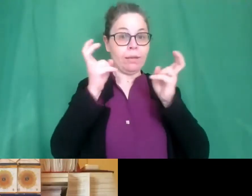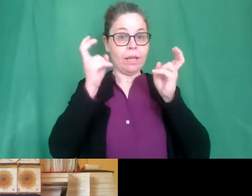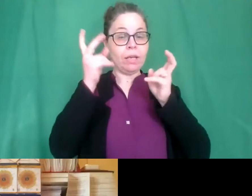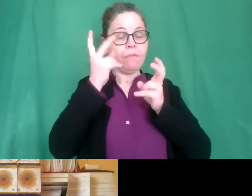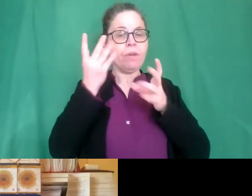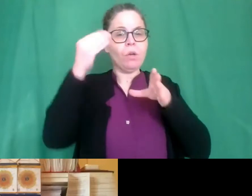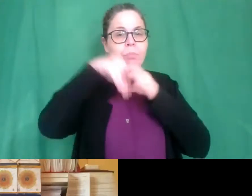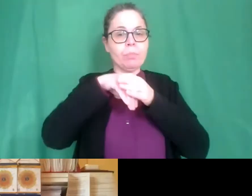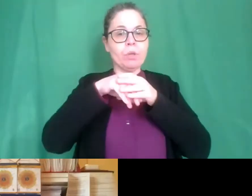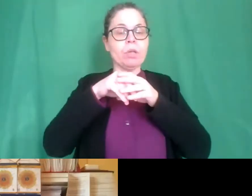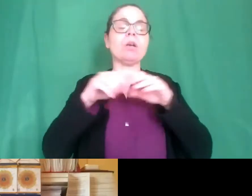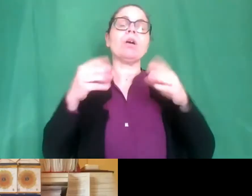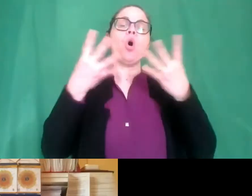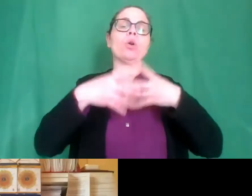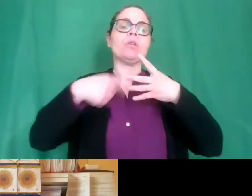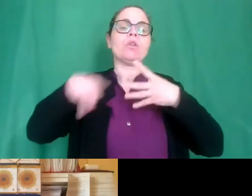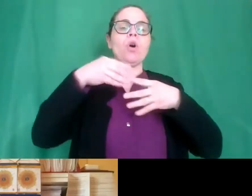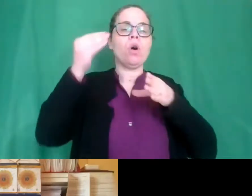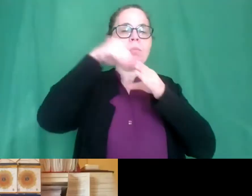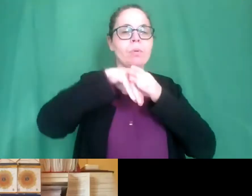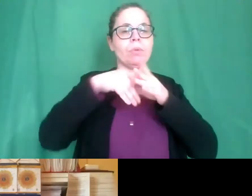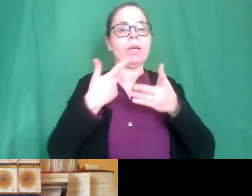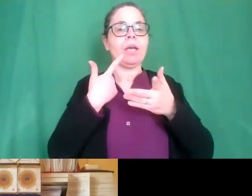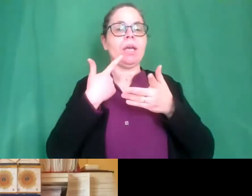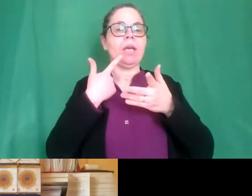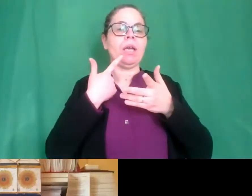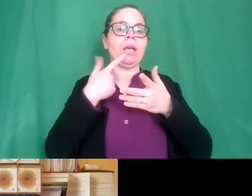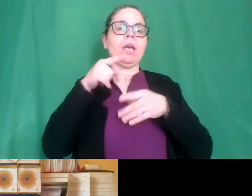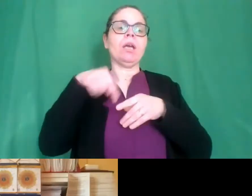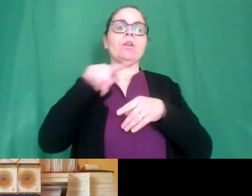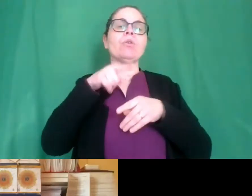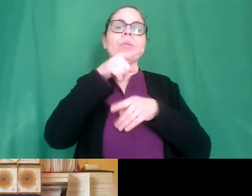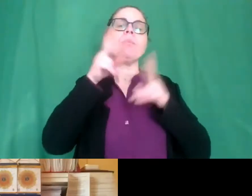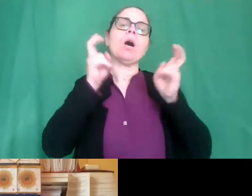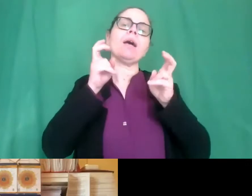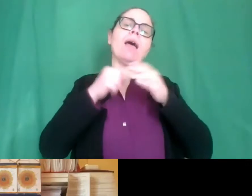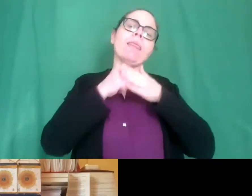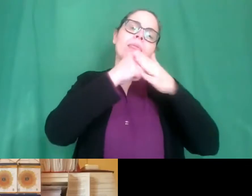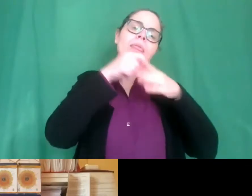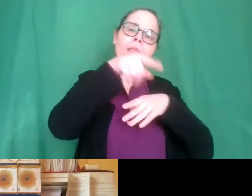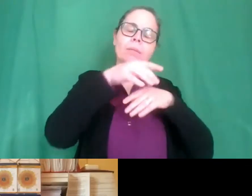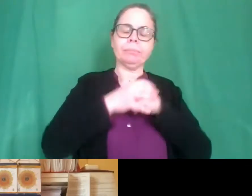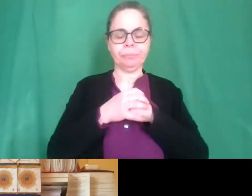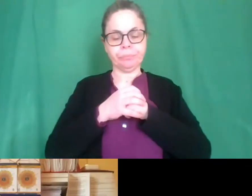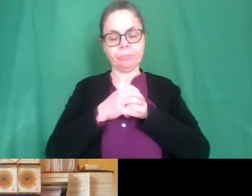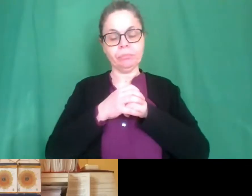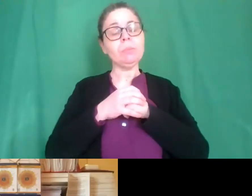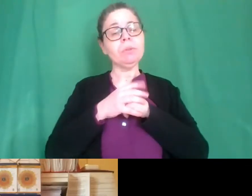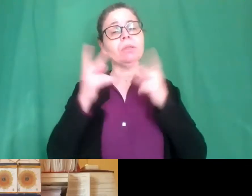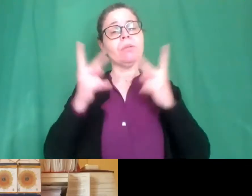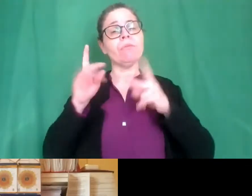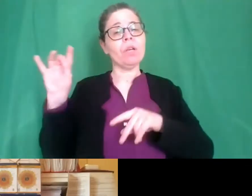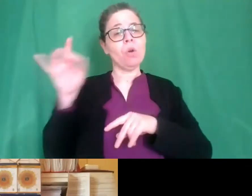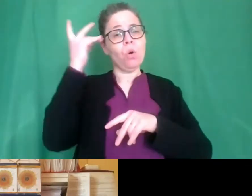quindi ha tutta la nostra stima e il nostro appoggio ma direi che eh la l'occasione è davvero rara perché